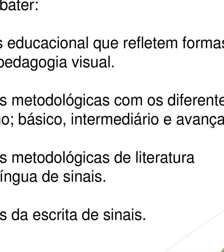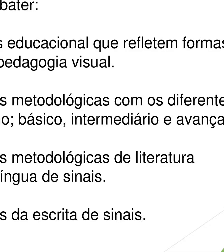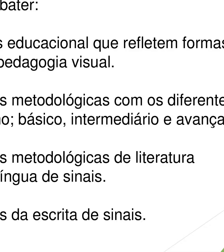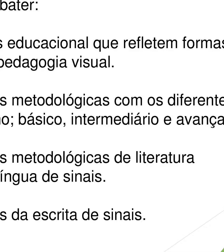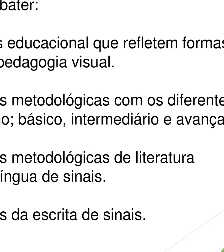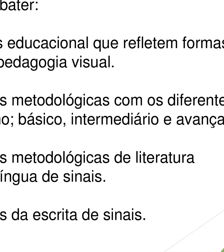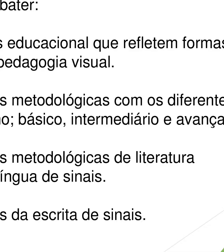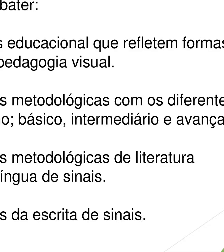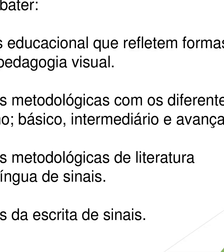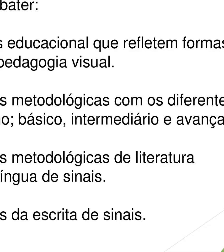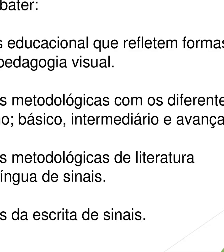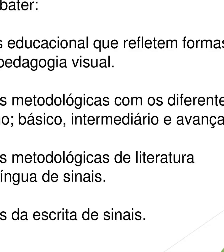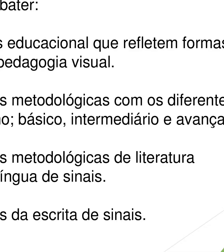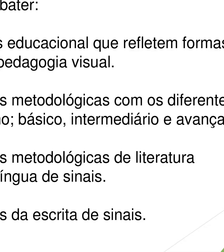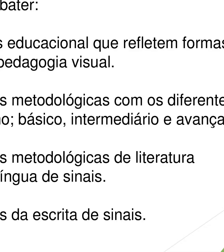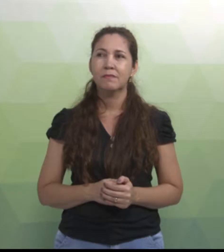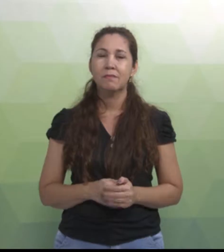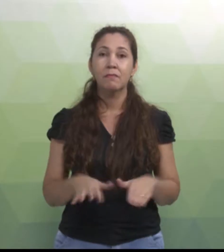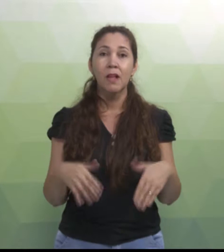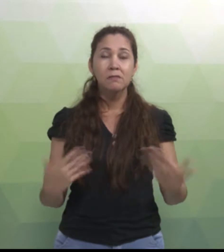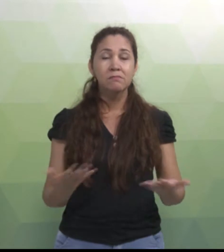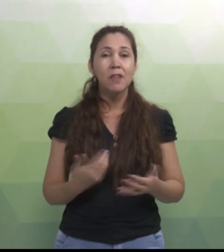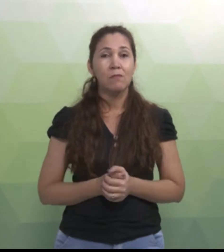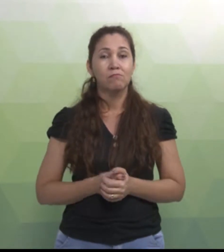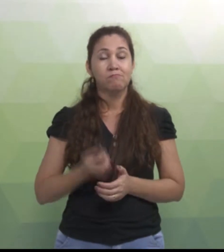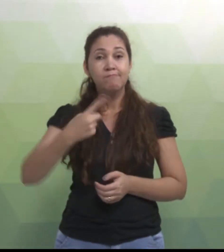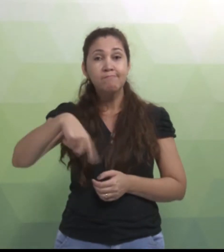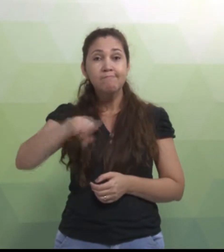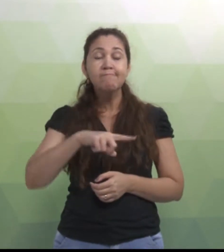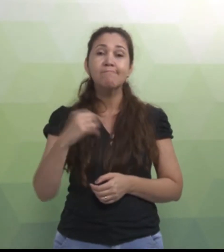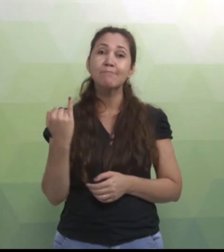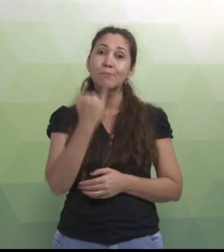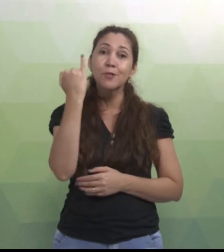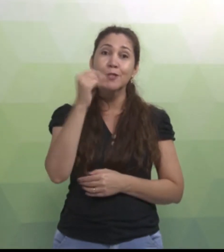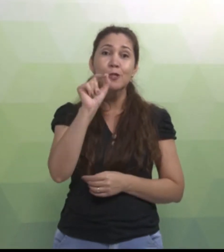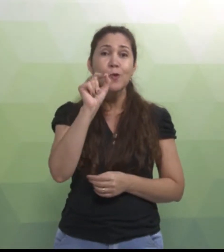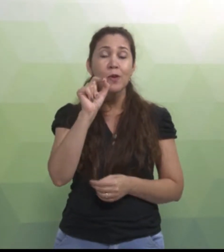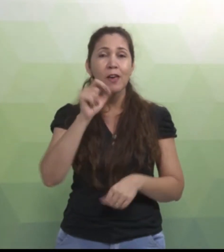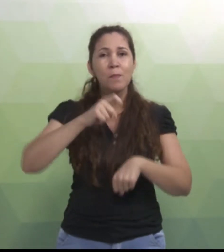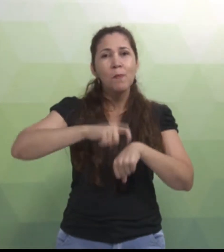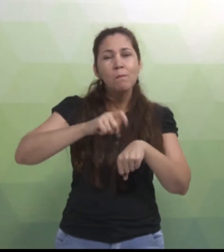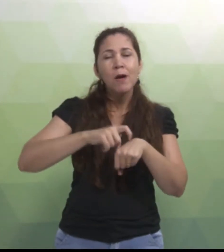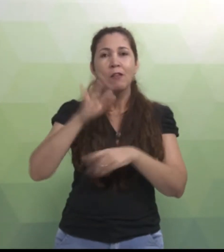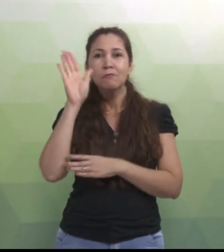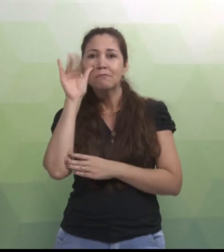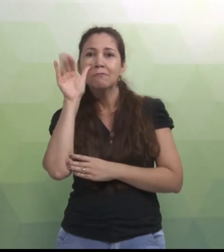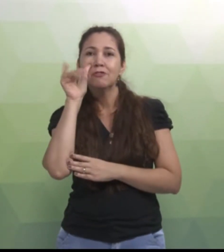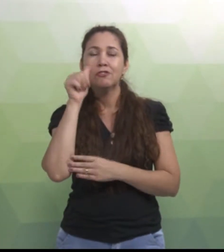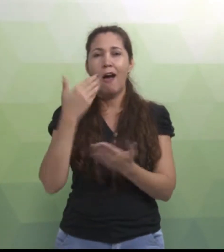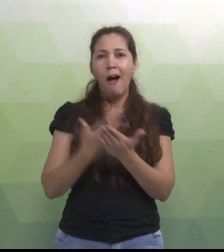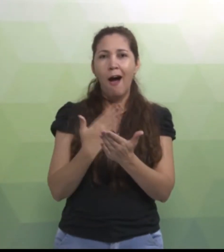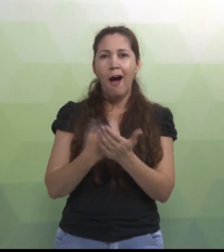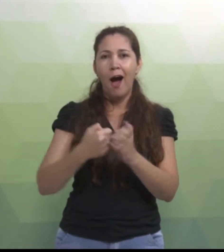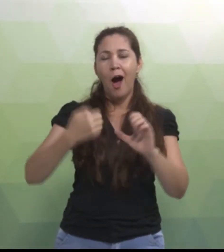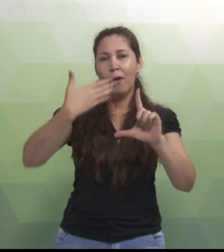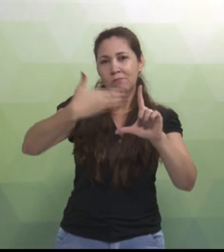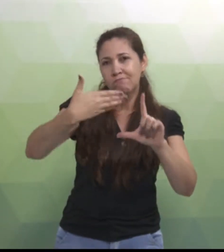Então, é muito importante que, quando estivermos assistindo às nossas videoaulas, que façamos também leitura